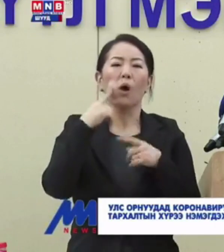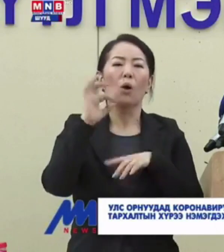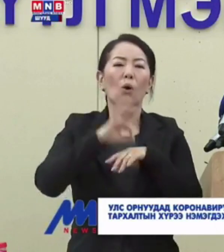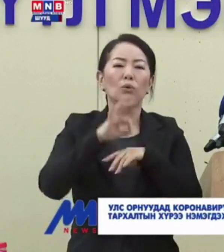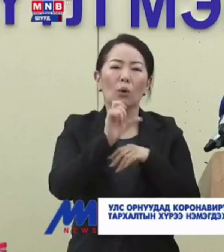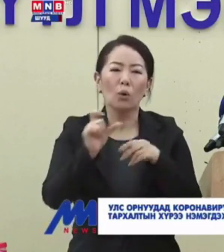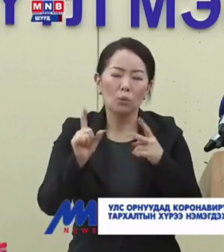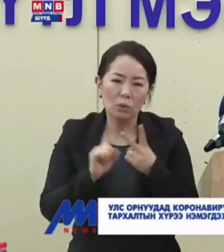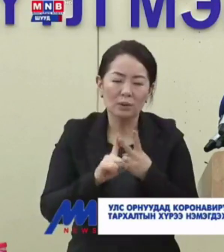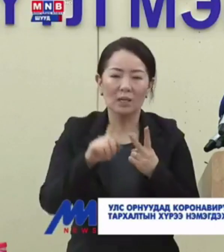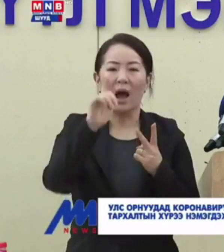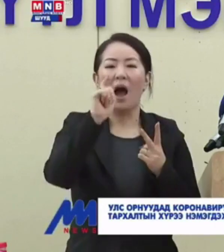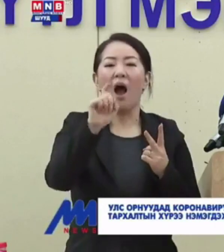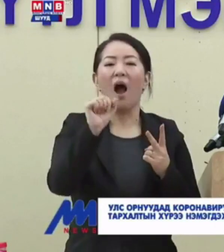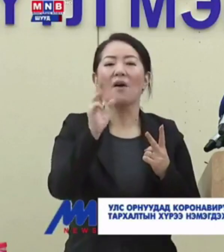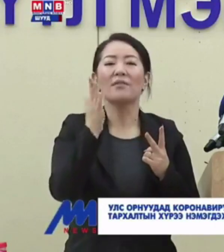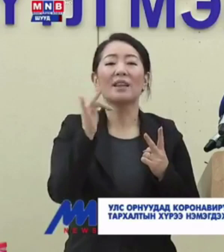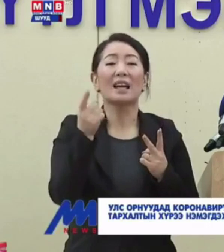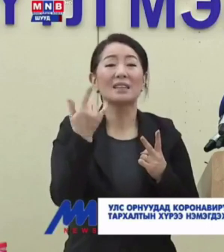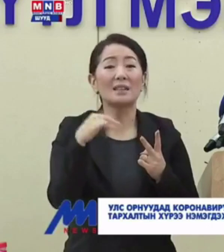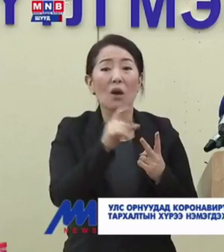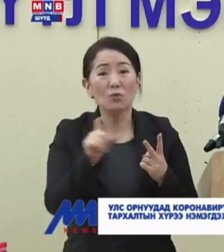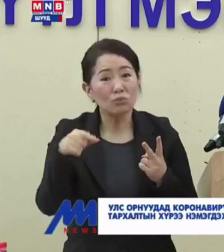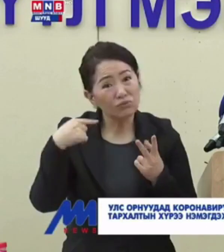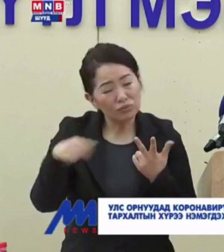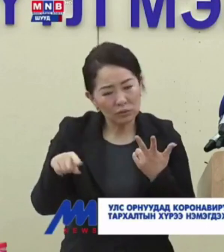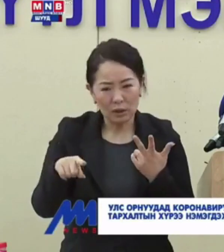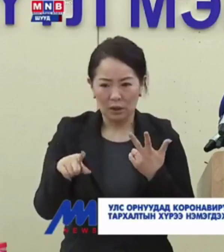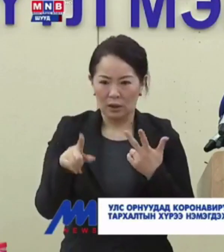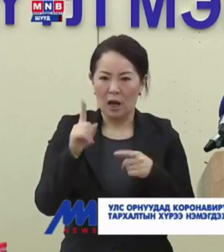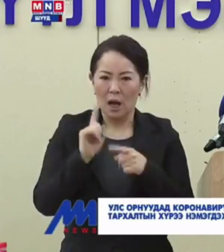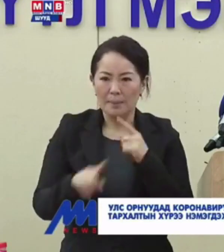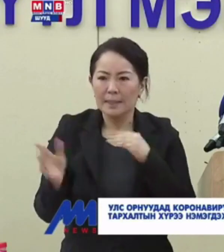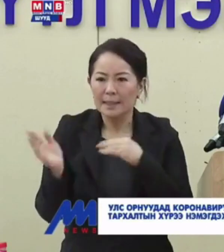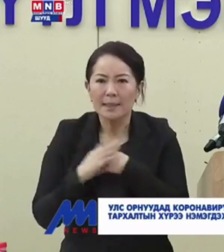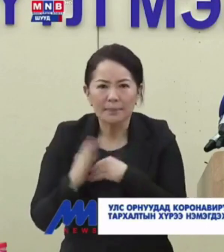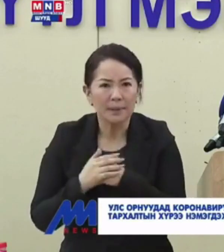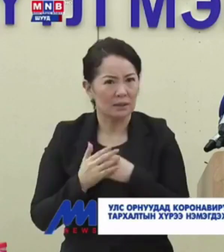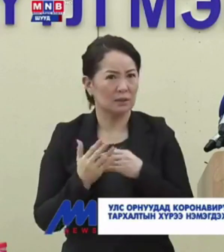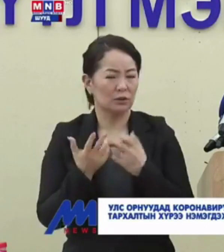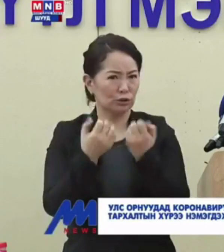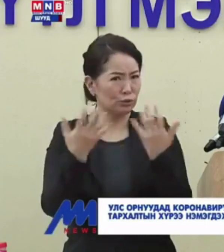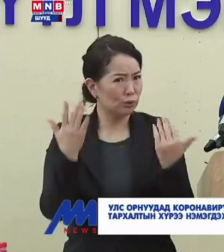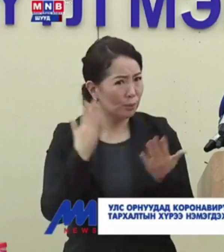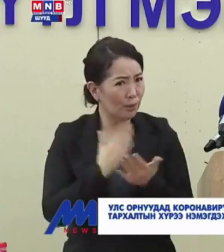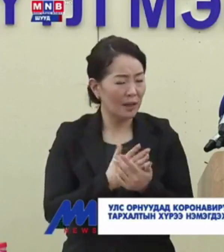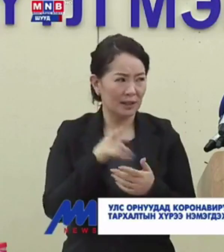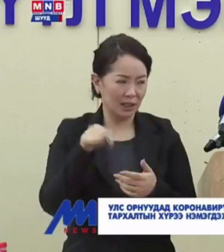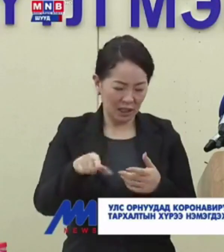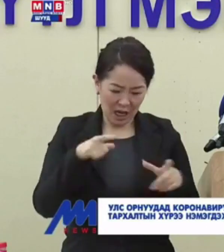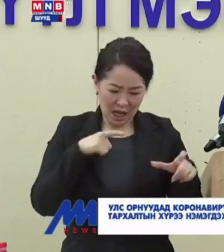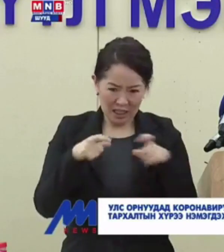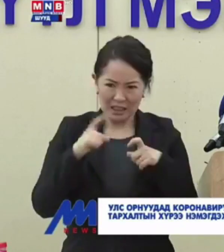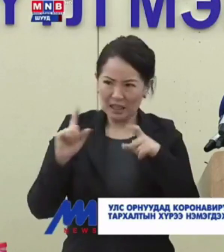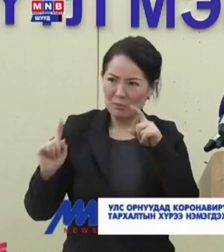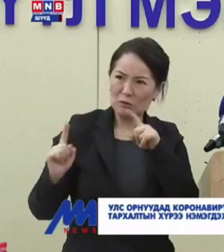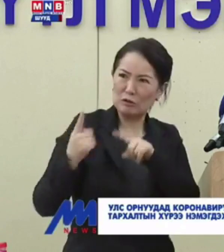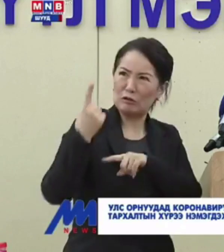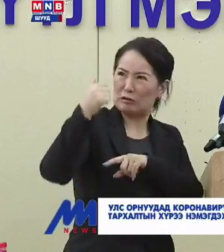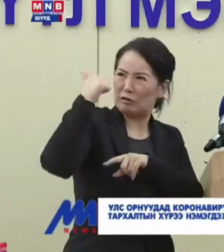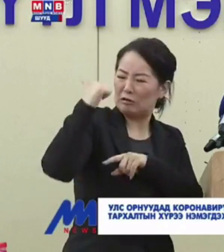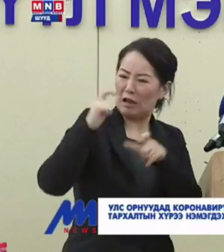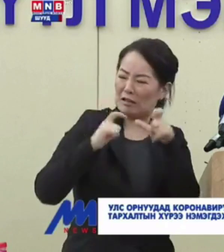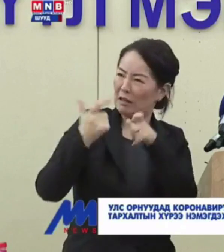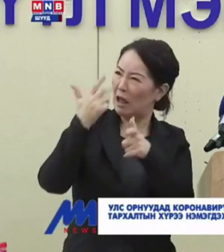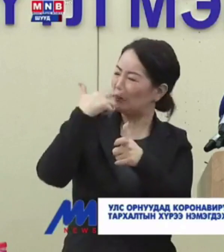өвчтэй, хавдартай гих мэтлэн ийм эрсэл бүлийн хүн амын нас баралт одоо их байна гэвэл маш одоо эдийн засгийн өндөр хөгжилтэй бидний байнга